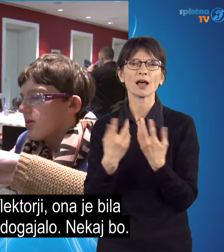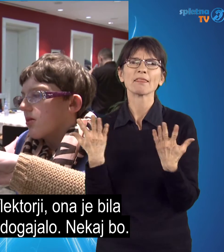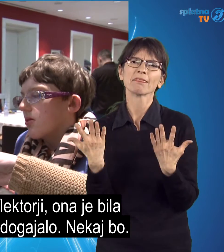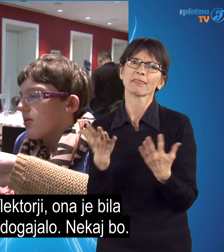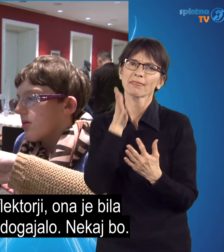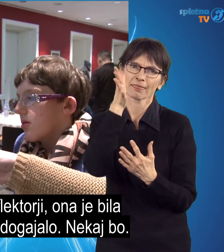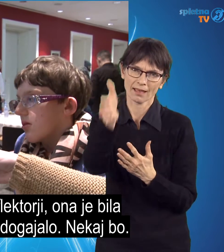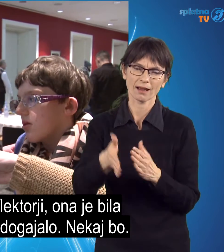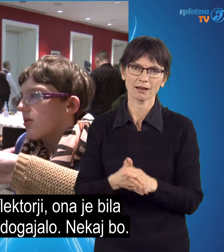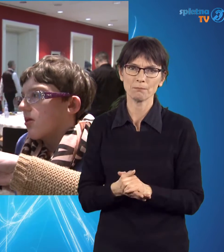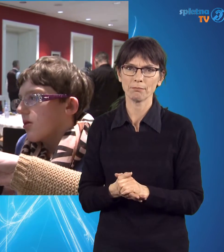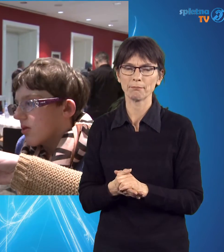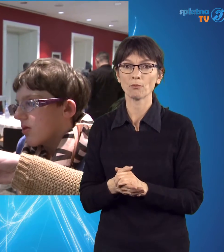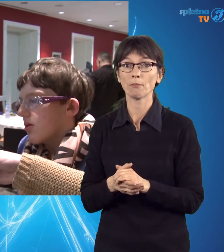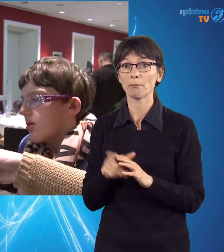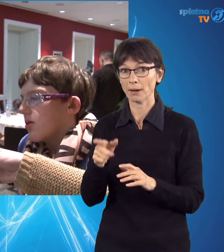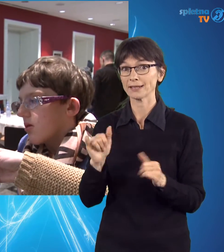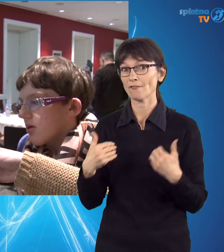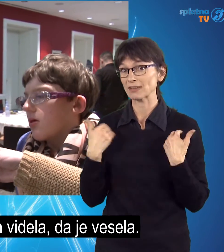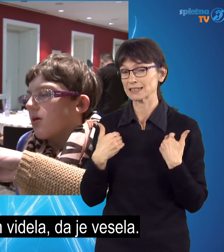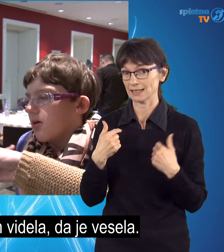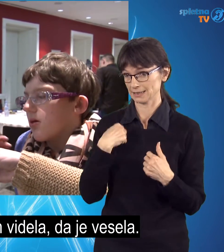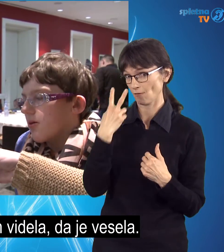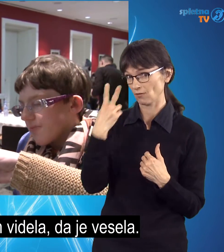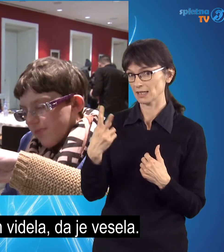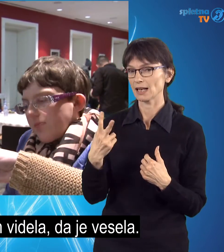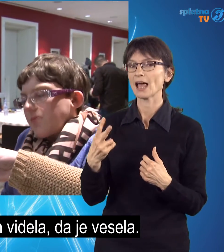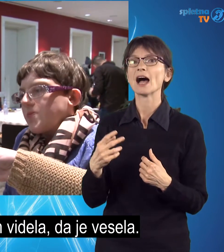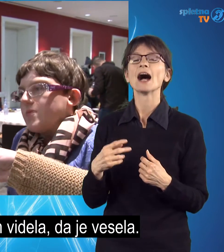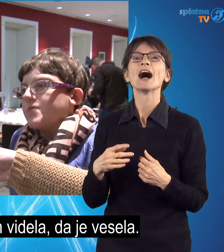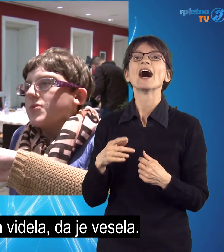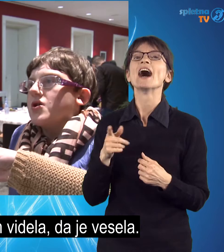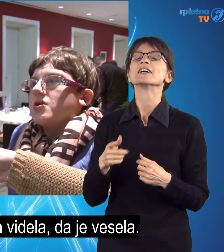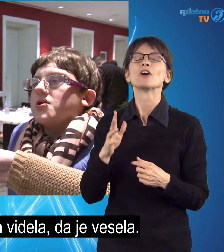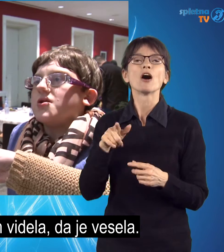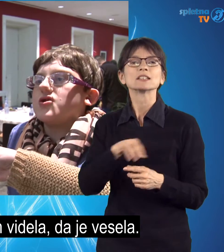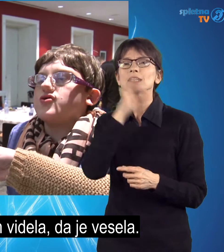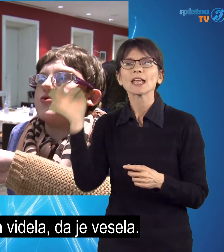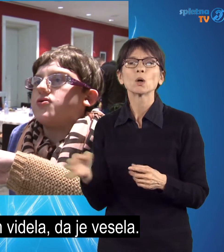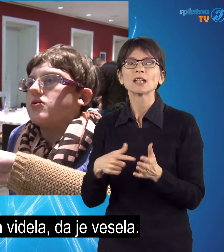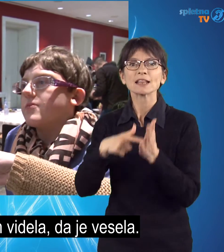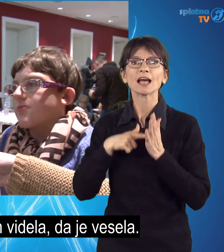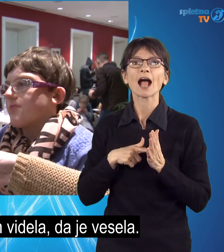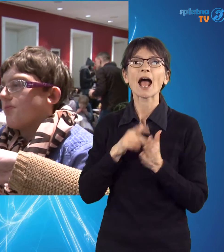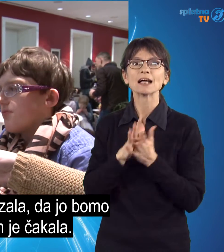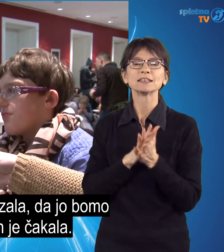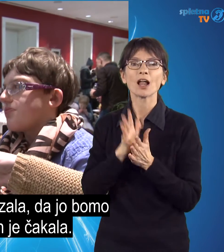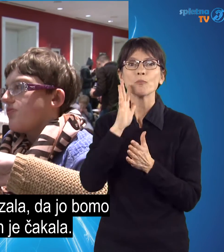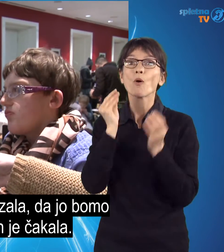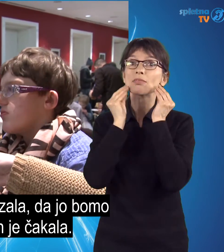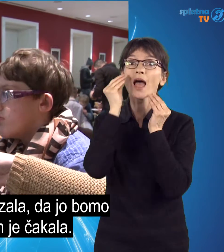bo, Vesela je, Jaz sem videla, da je vesela, cel dan je kazala, da jo bomo naličili, da bo, in je